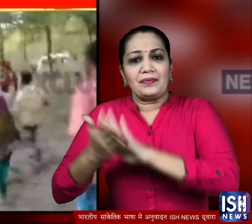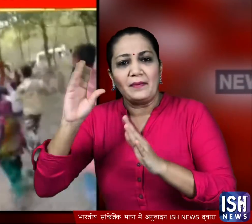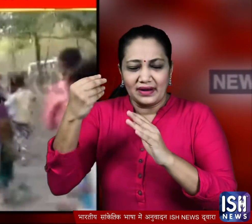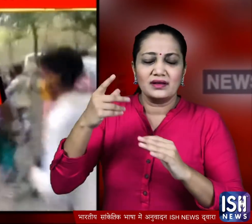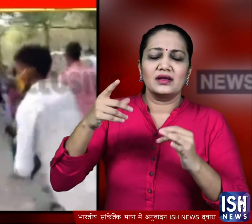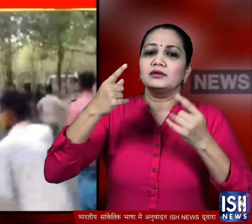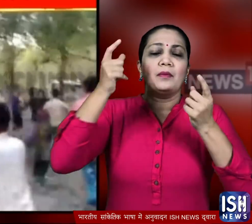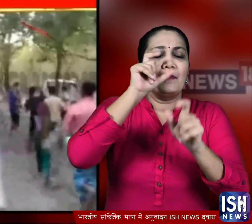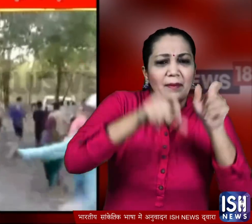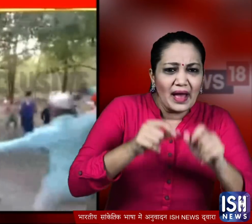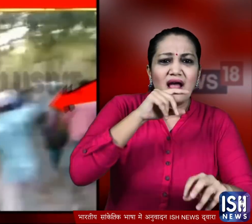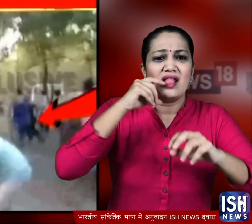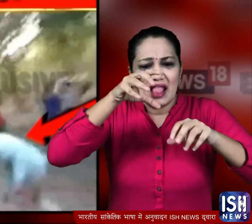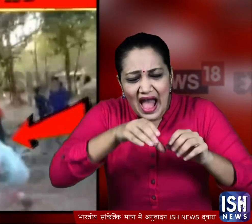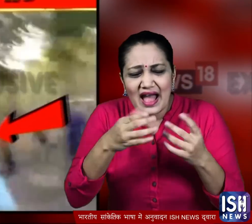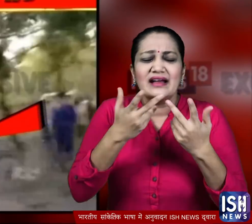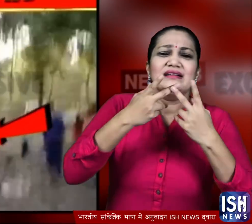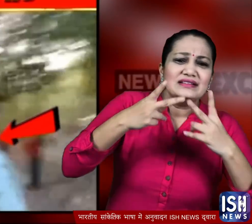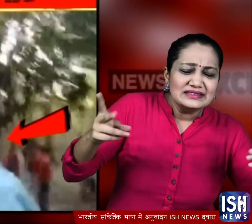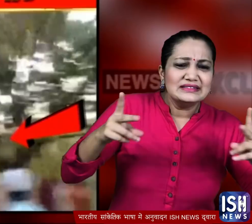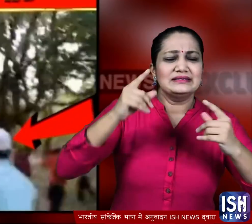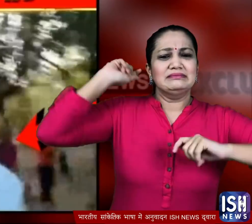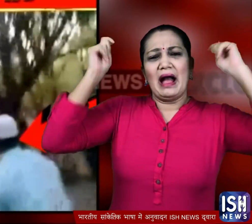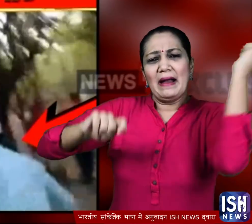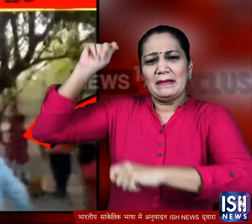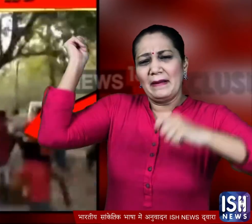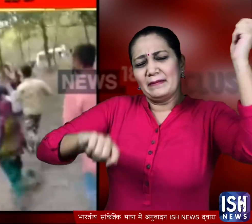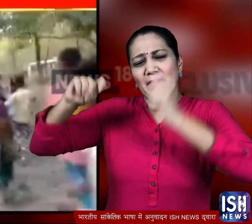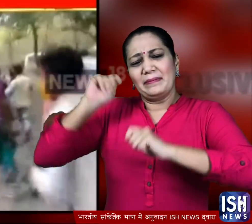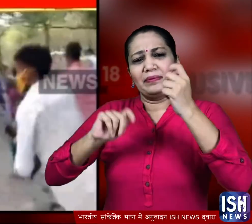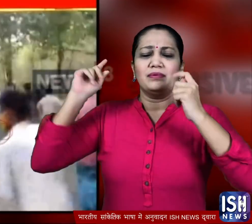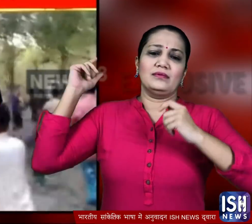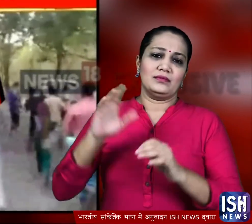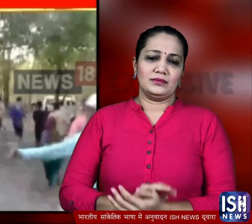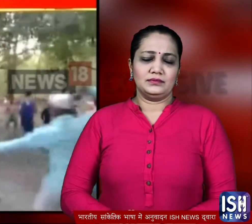भलाई समझी, लेकिन तब तक भीड़ ने उन पर ईंट पत्थर और डंडों से हमला कर दिया।